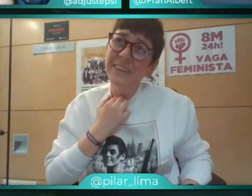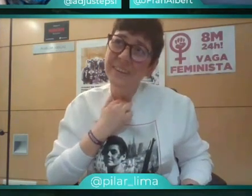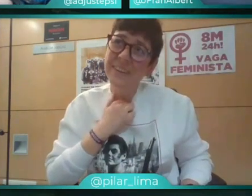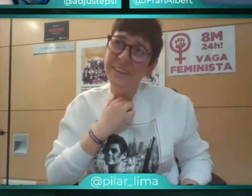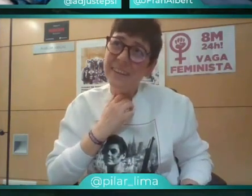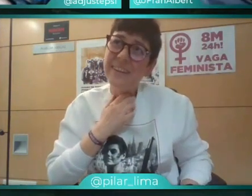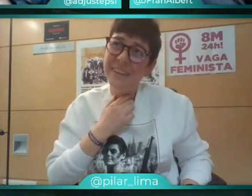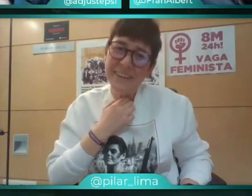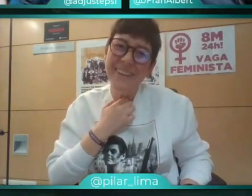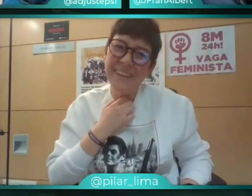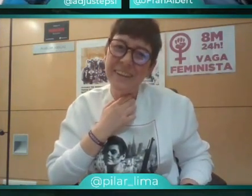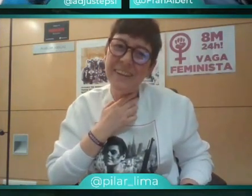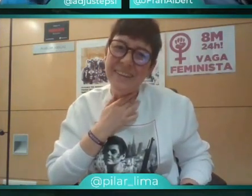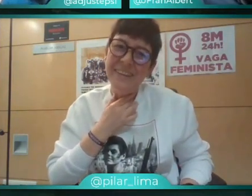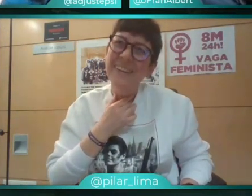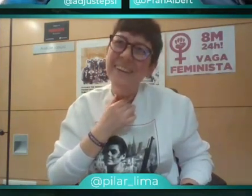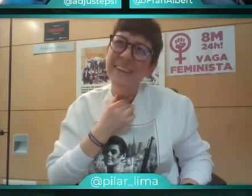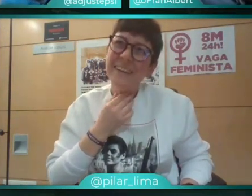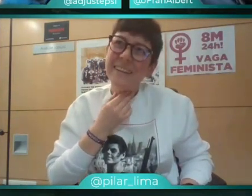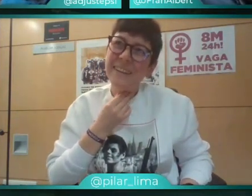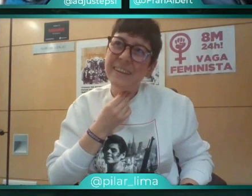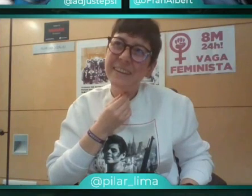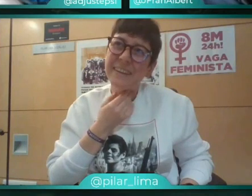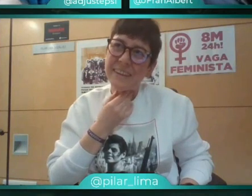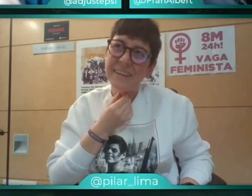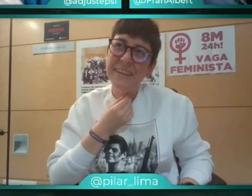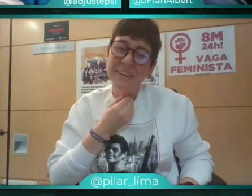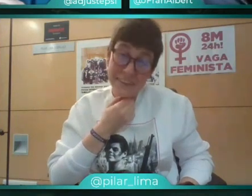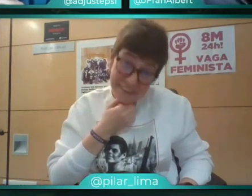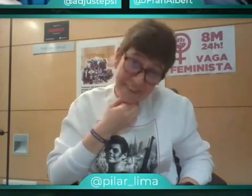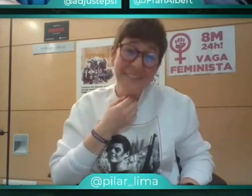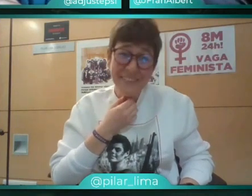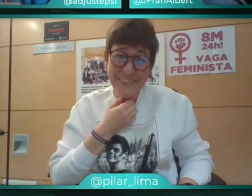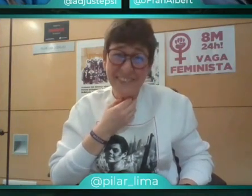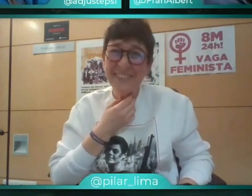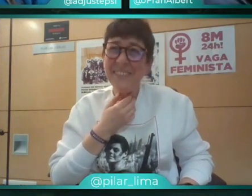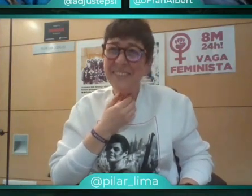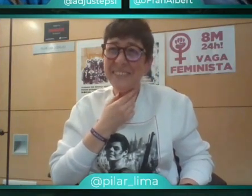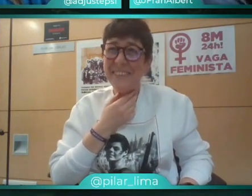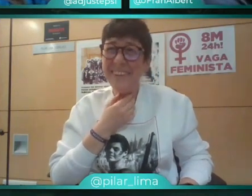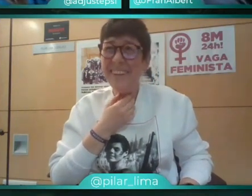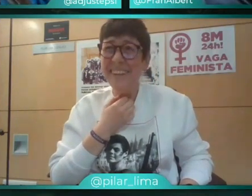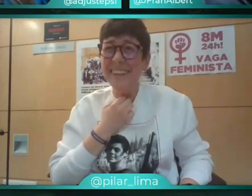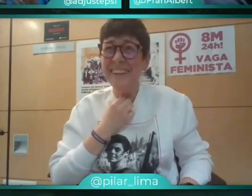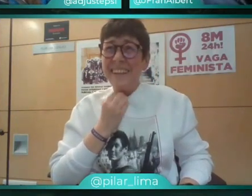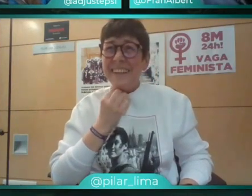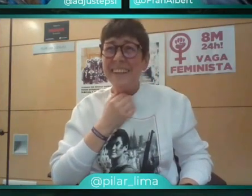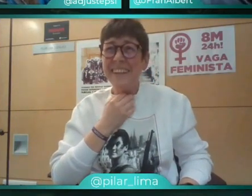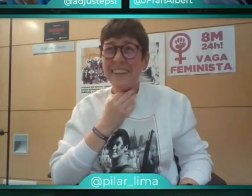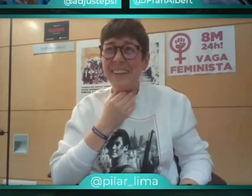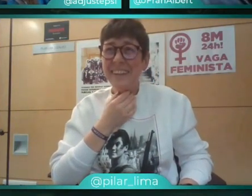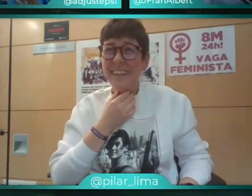es una manera de comunicar muy potente es decir es que o sea es imposible no tener la atención fijada